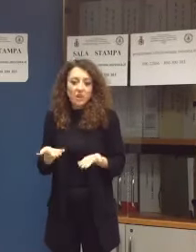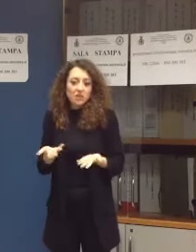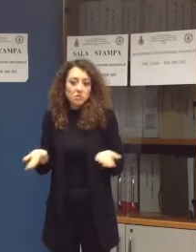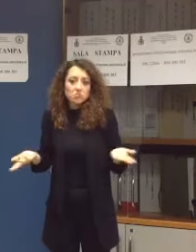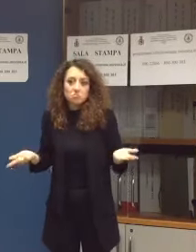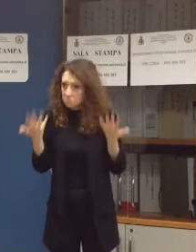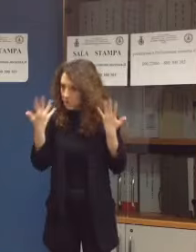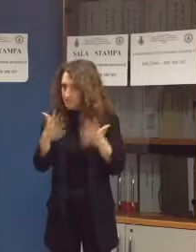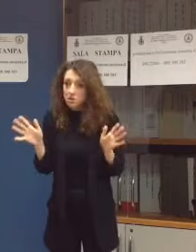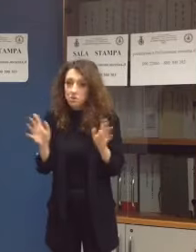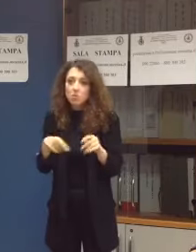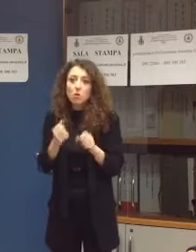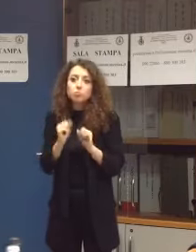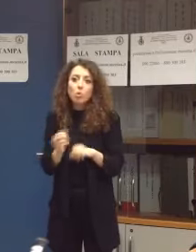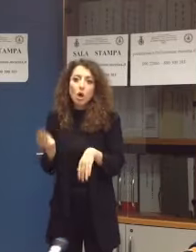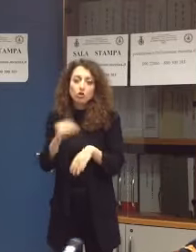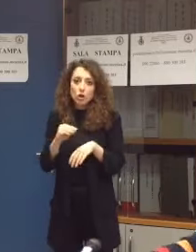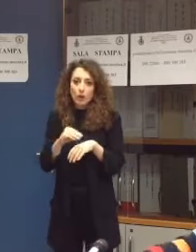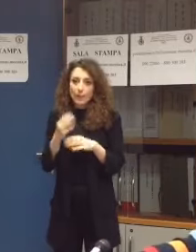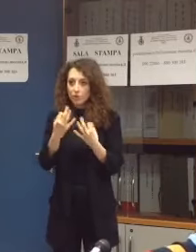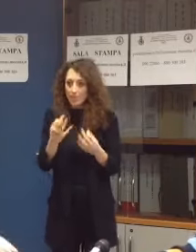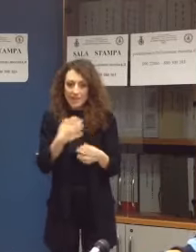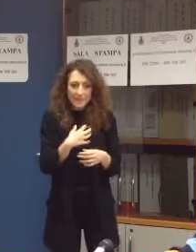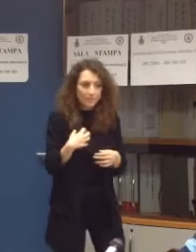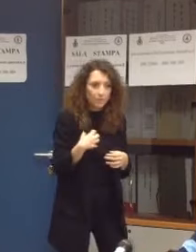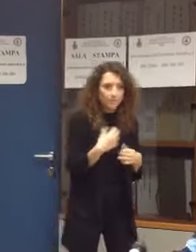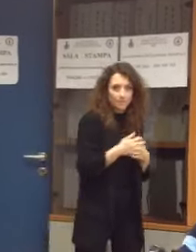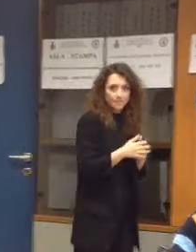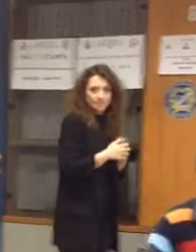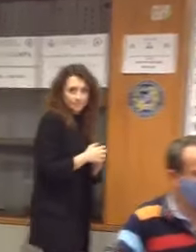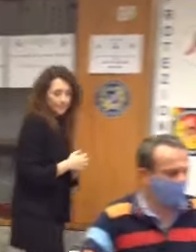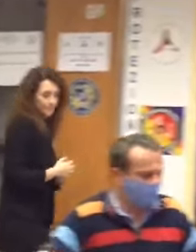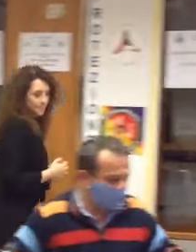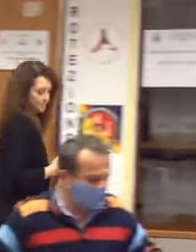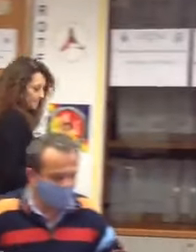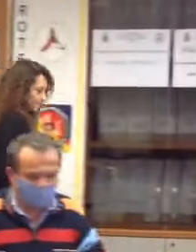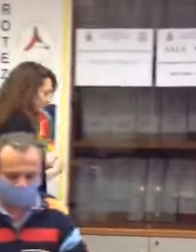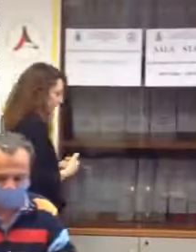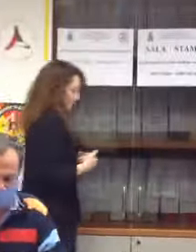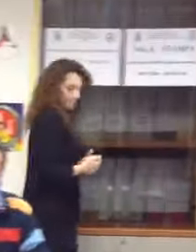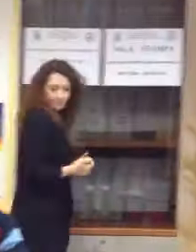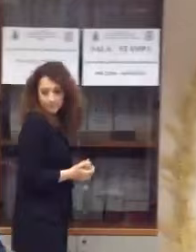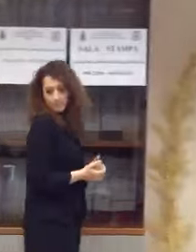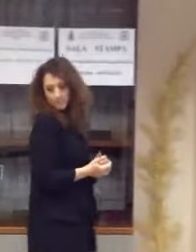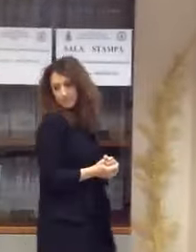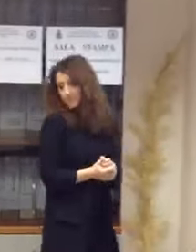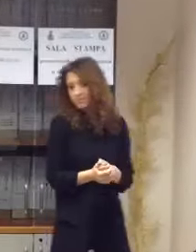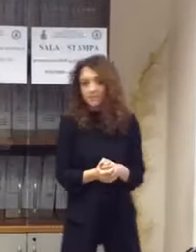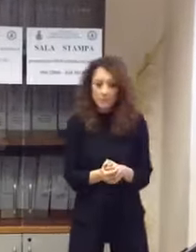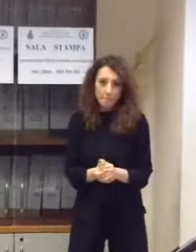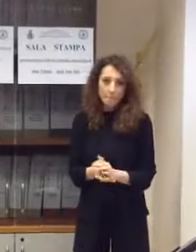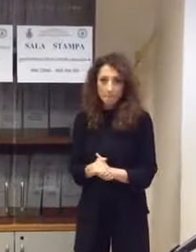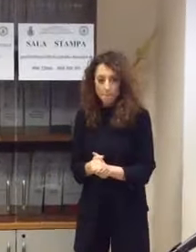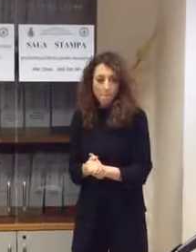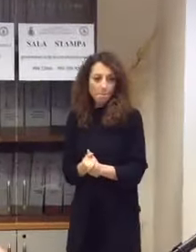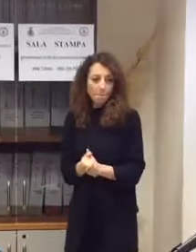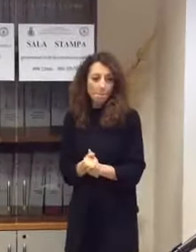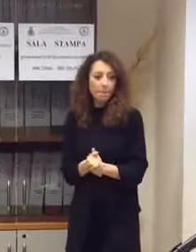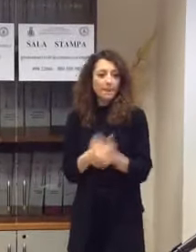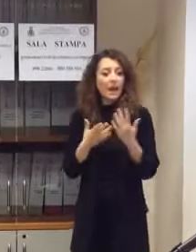magari poi farò qualche altro aggiornamento. Benissimo, Max, andiamo agli aggiornamenti, così poi io affronto l'altro